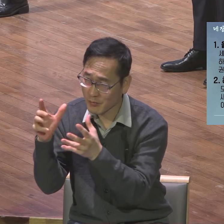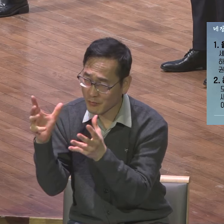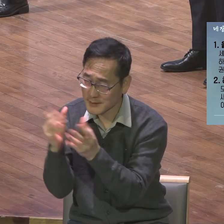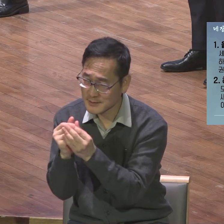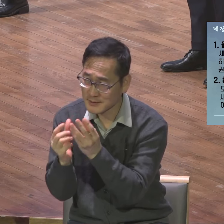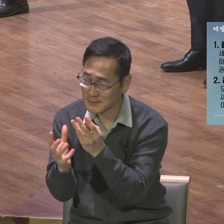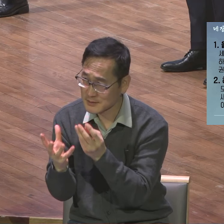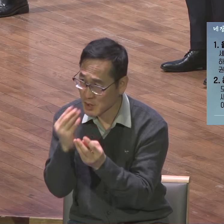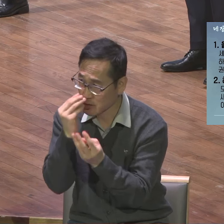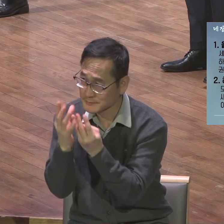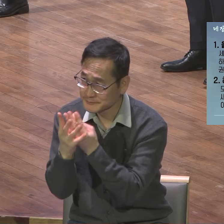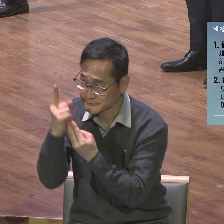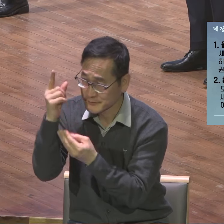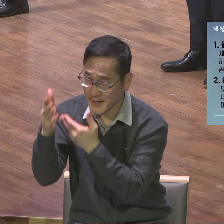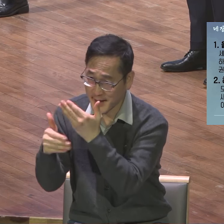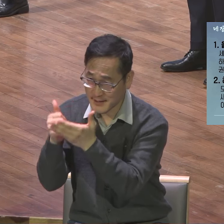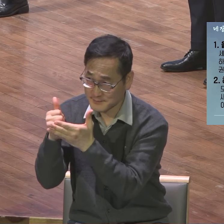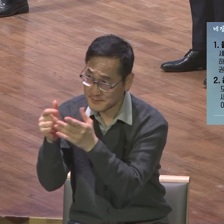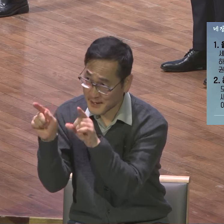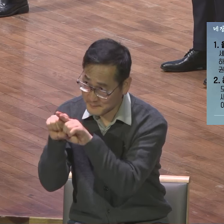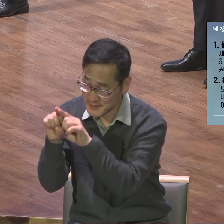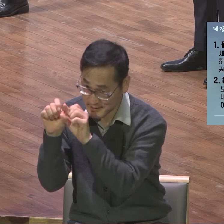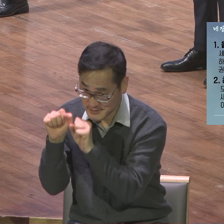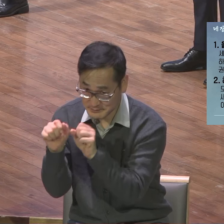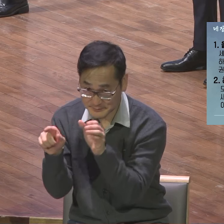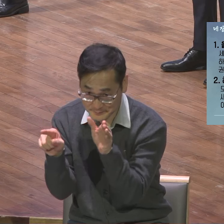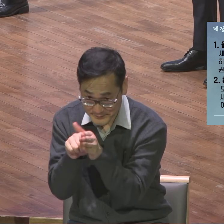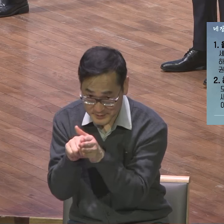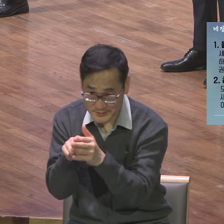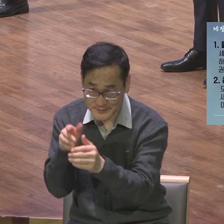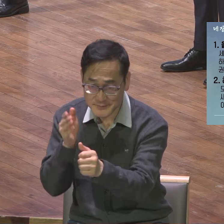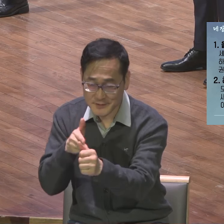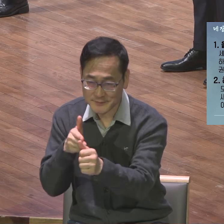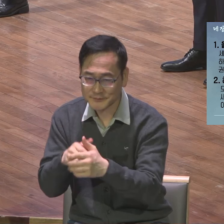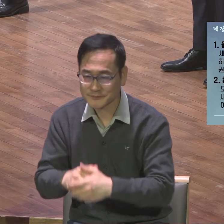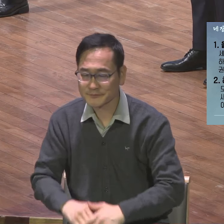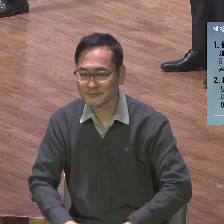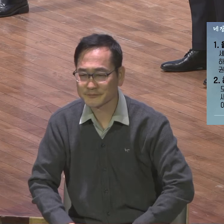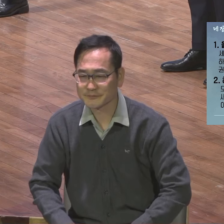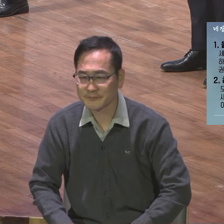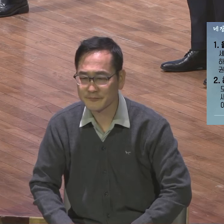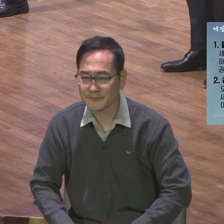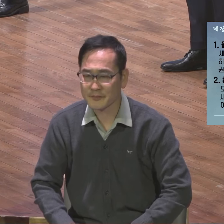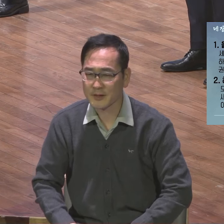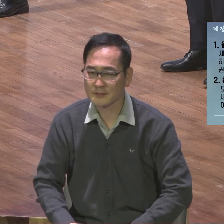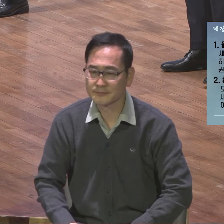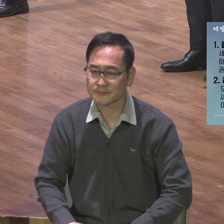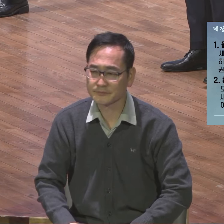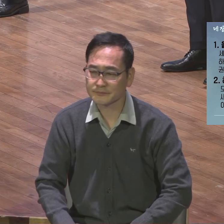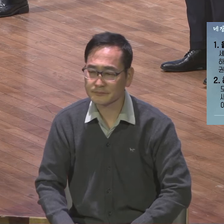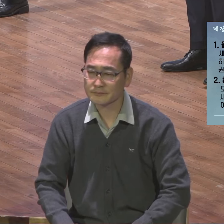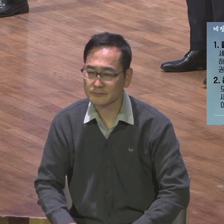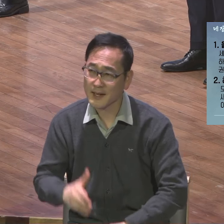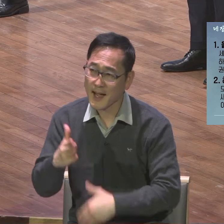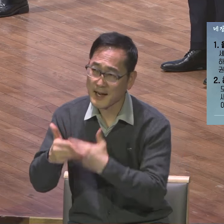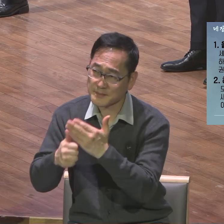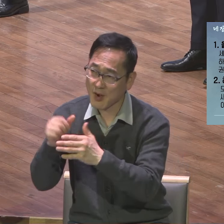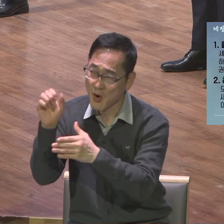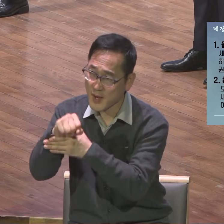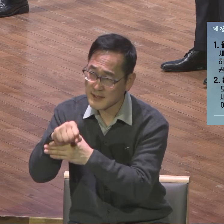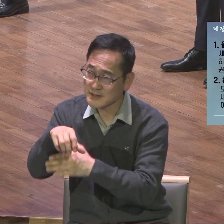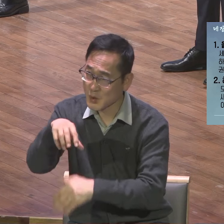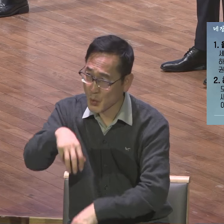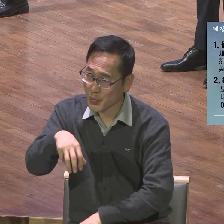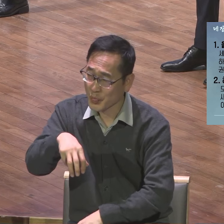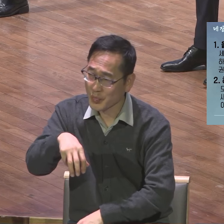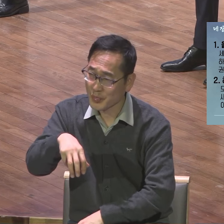성삼위 하나님은 우리와 함께 하심을 믿습니다. 하나님 이 산지를 내게 주소서. 하나님의 수원이를